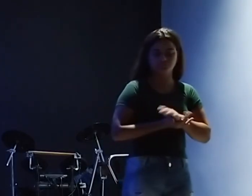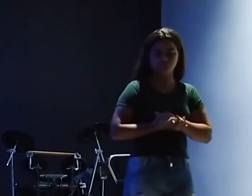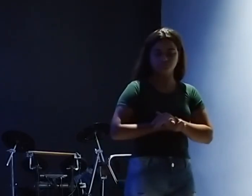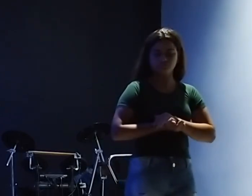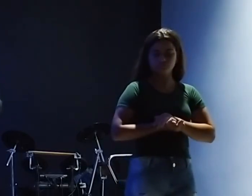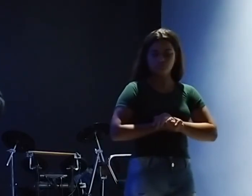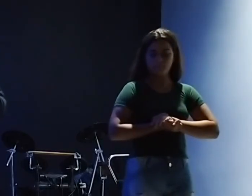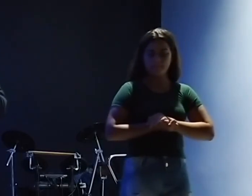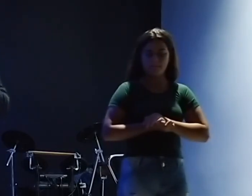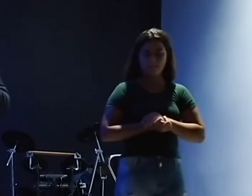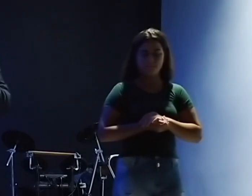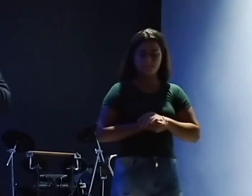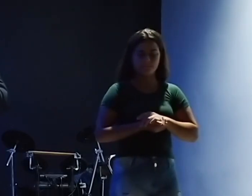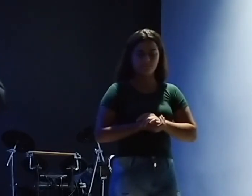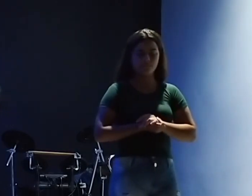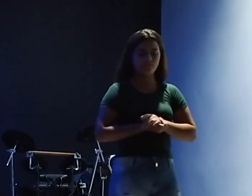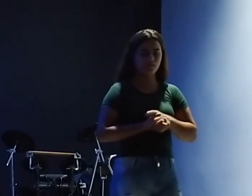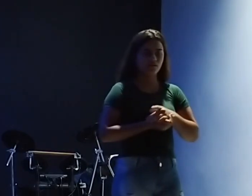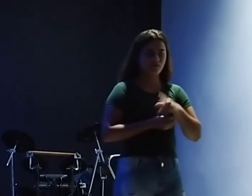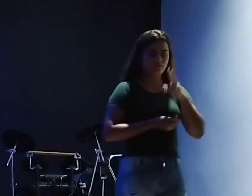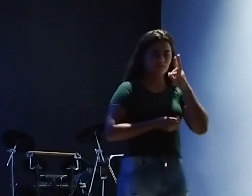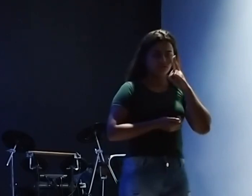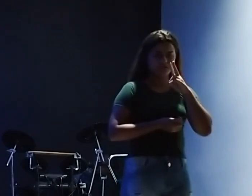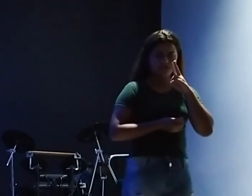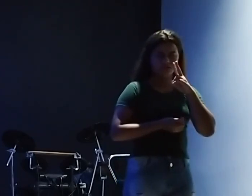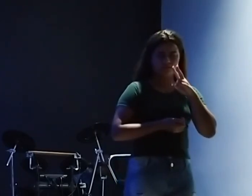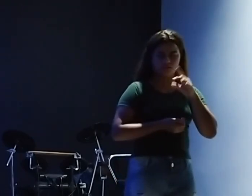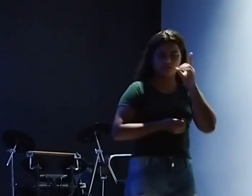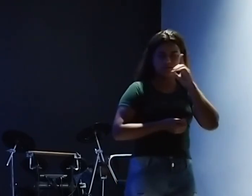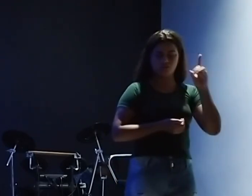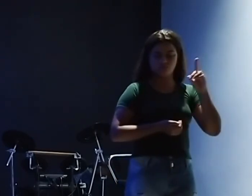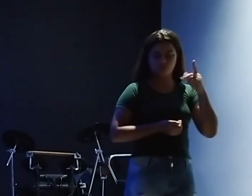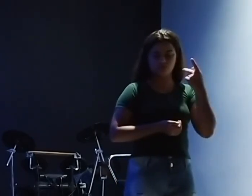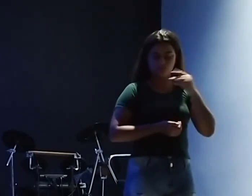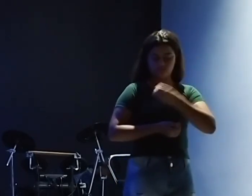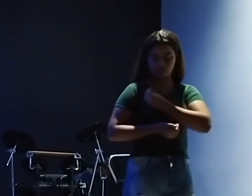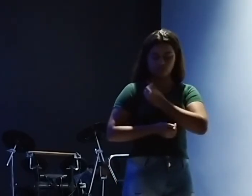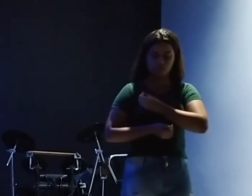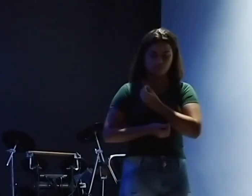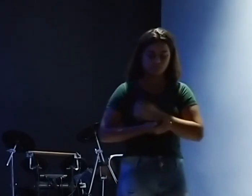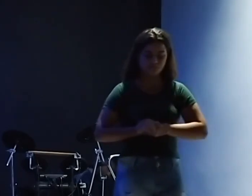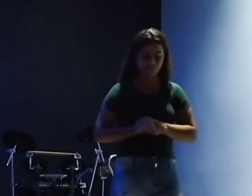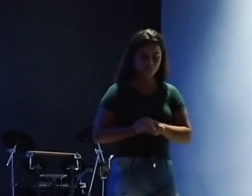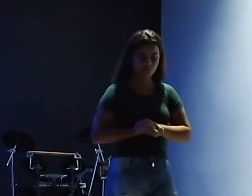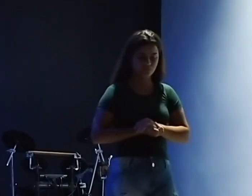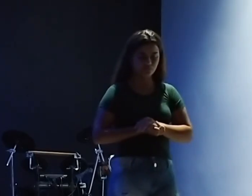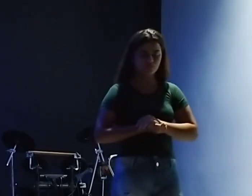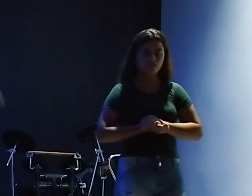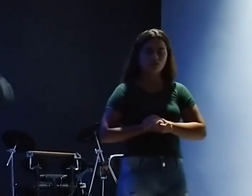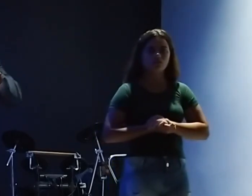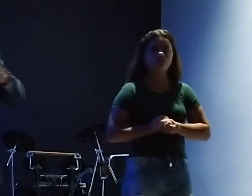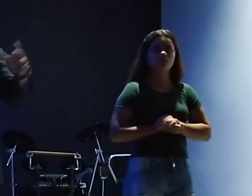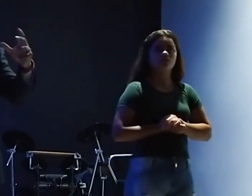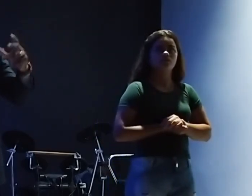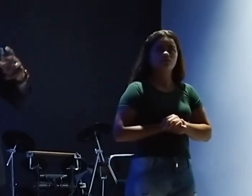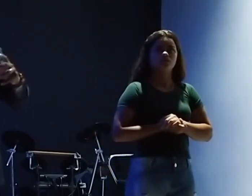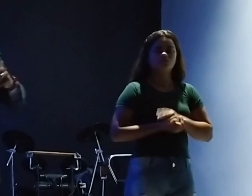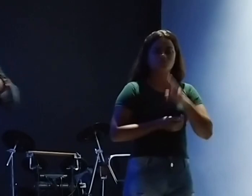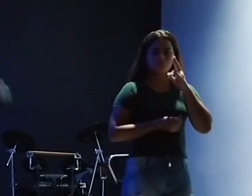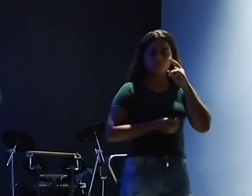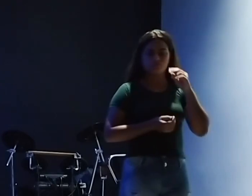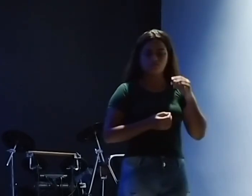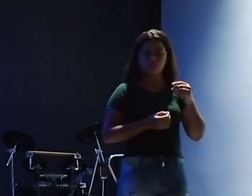mas veja Deus dentro da sarça. Se você sair daqui nessa noite não vendo Deus, você veio somente